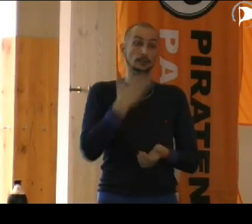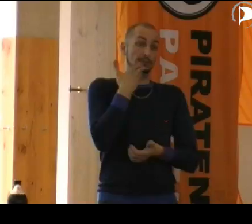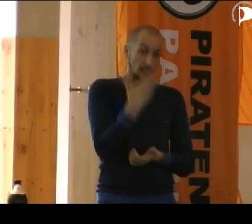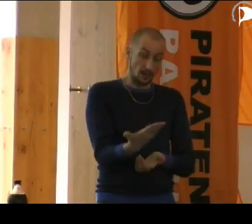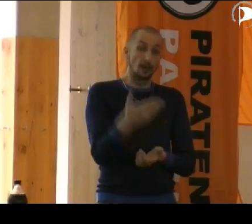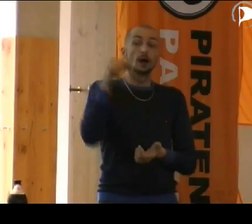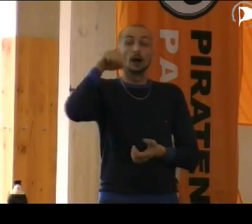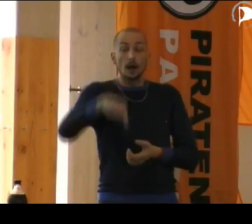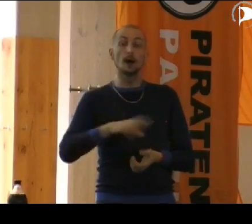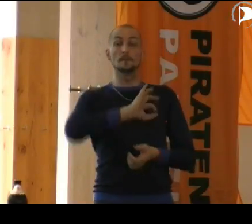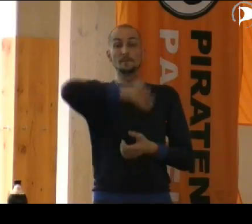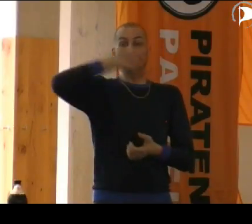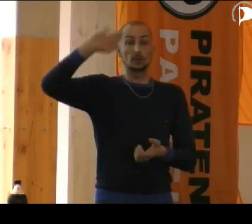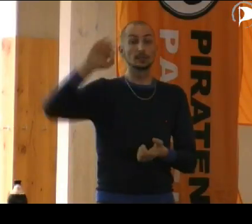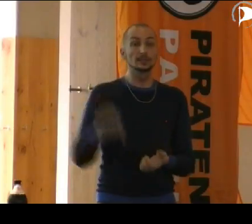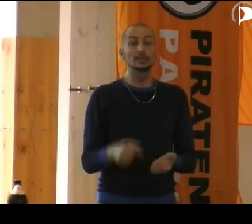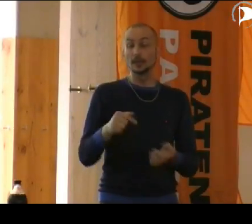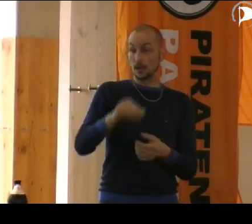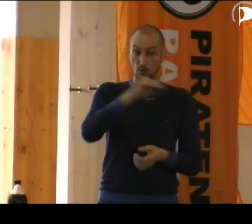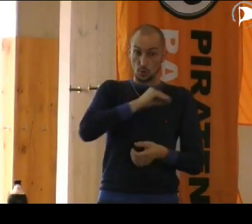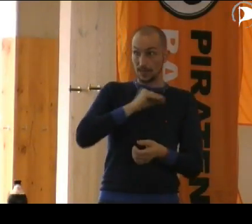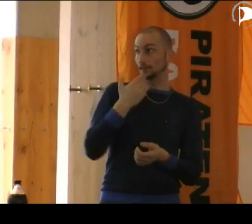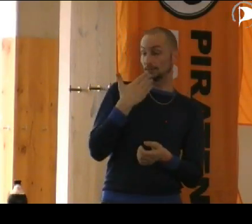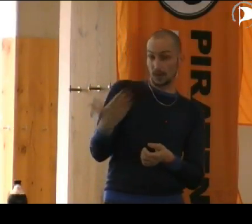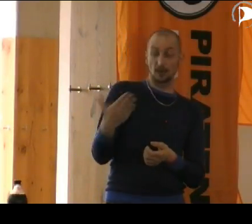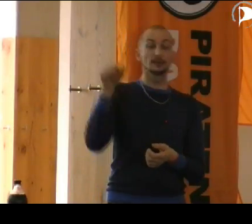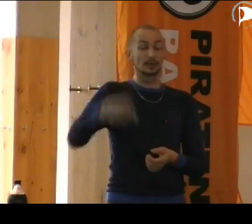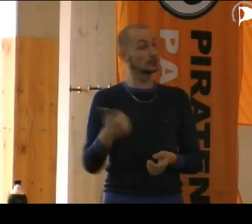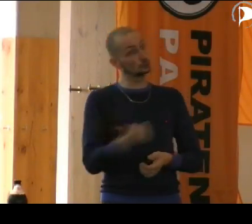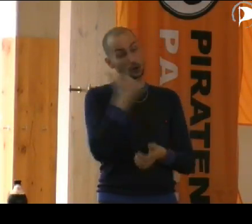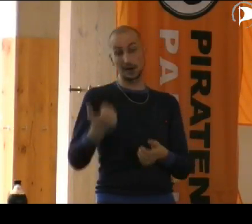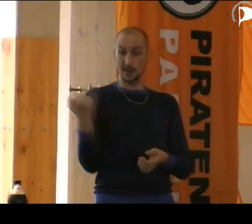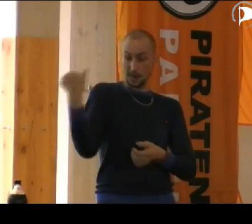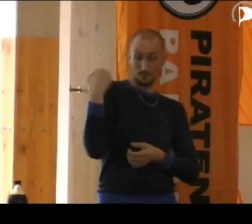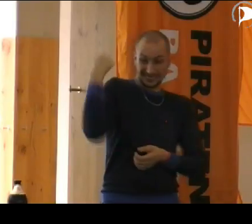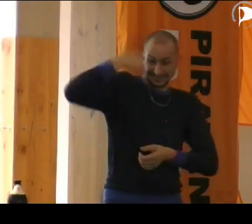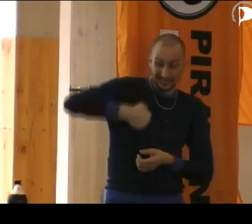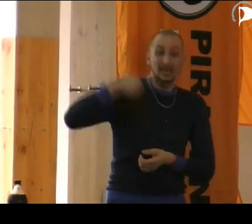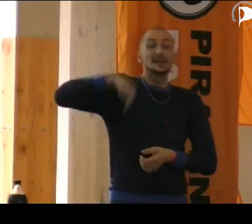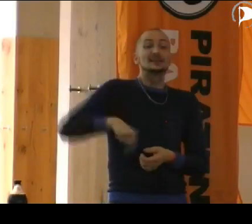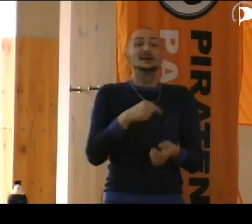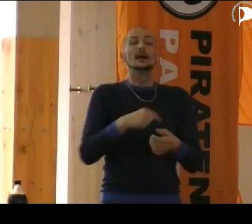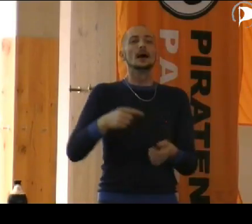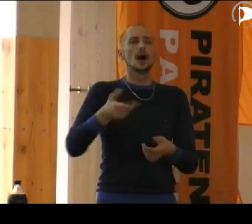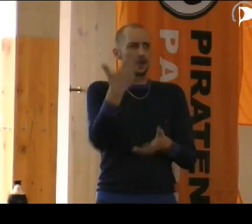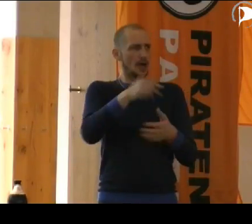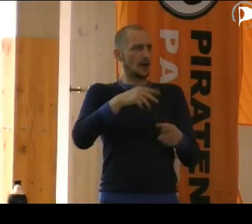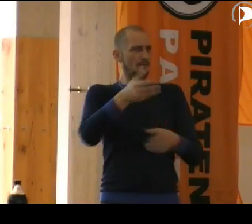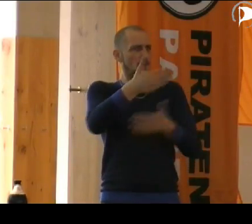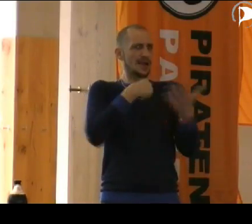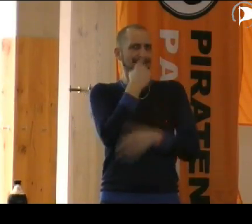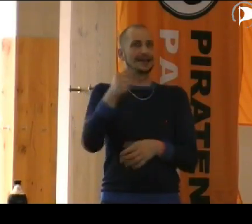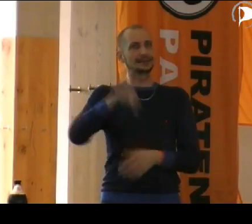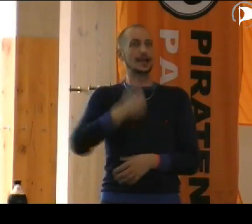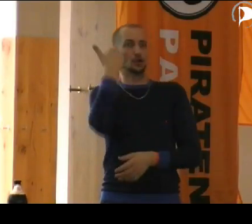ich besonders mit seinen kollegen das war ein tolles jahr das war für mich die mutter weg gehabt so anfangen wer hatte der kuschel